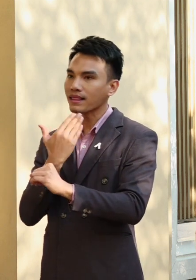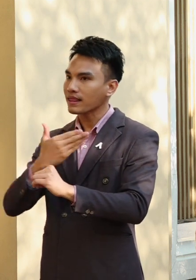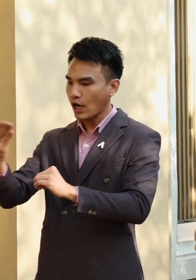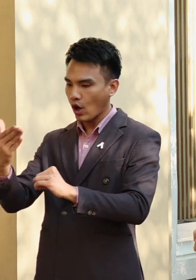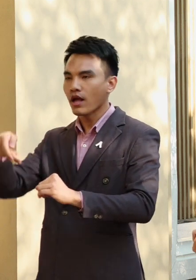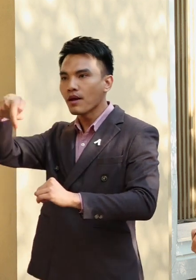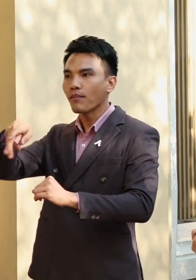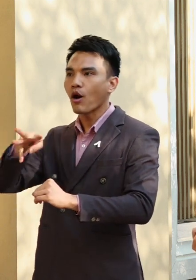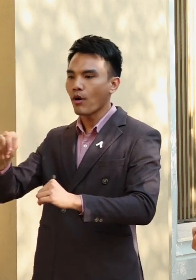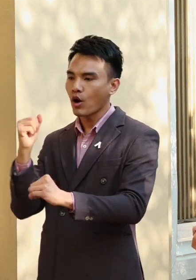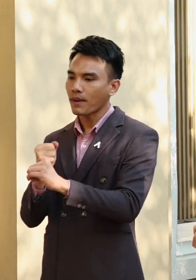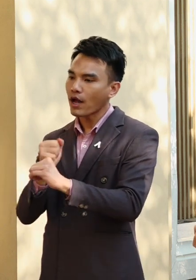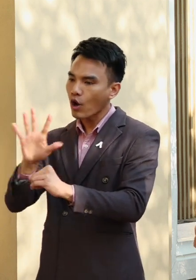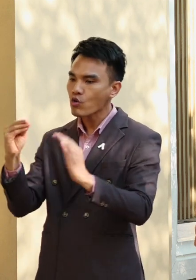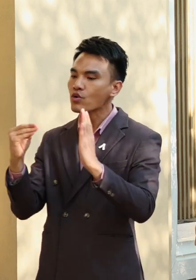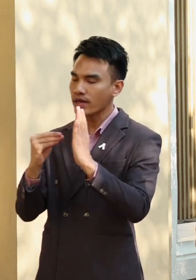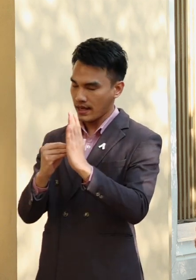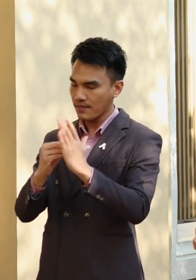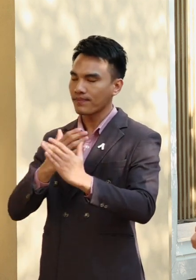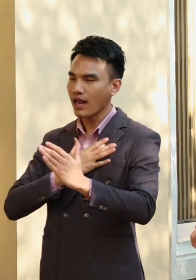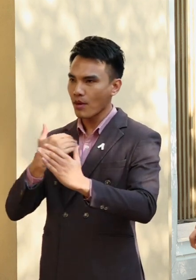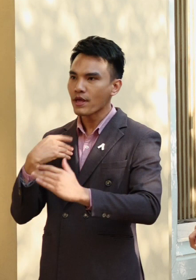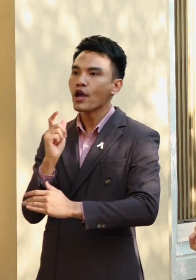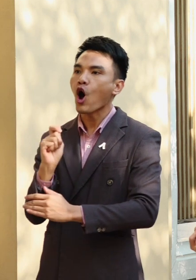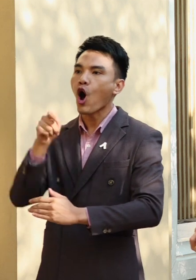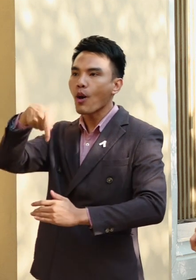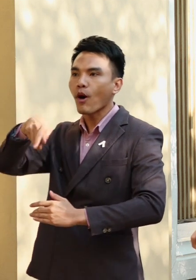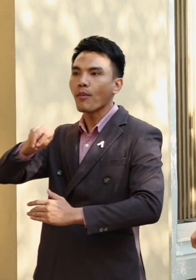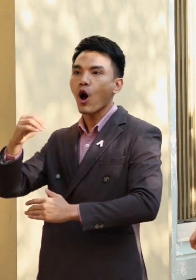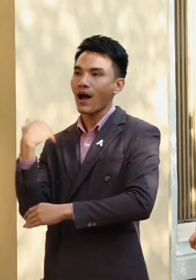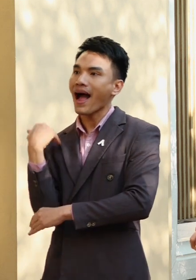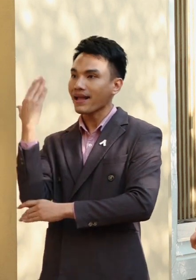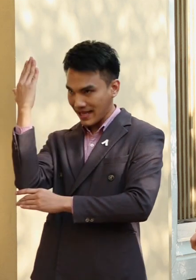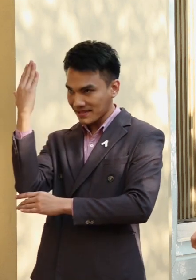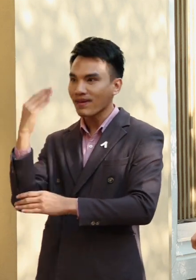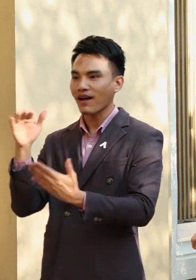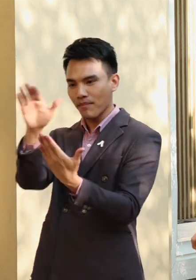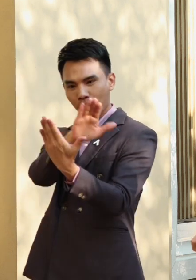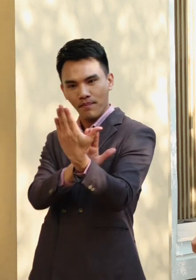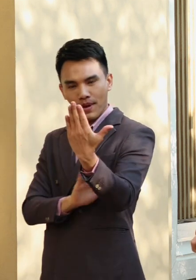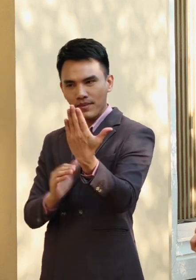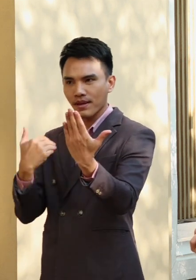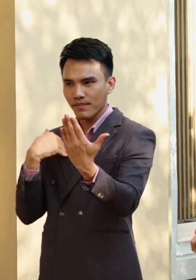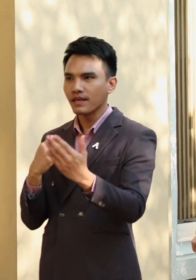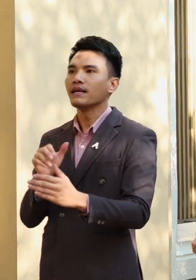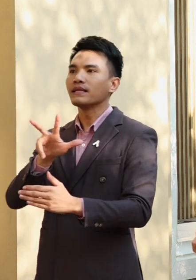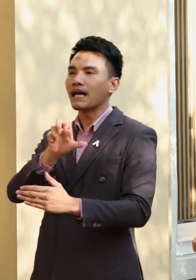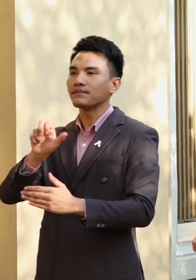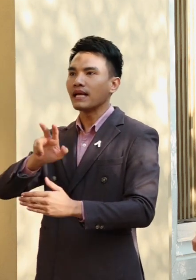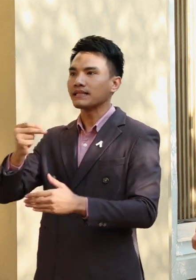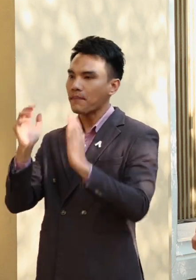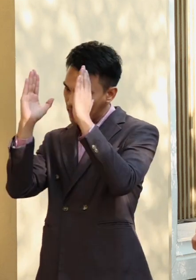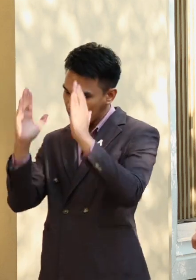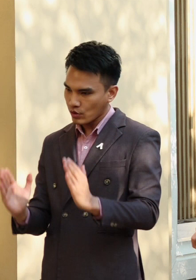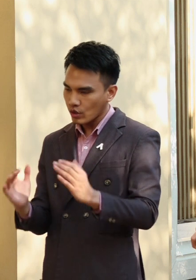าหน้าที่พม.นะครับในกรุงเทพมหานครเรามีอพม.นะครับและหลายๆพื้นที่ทั่วประเทศไทยประมาณ 330,000 กว่าค